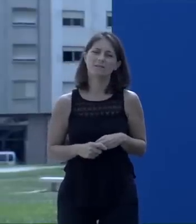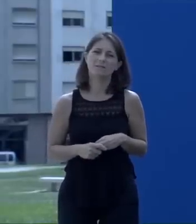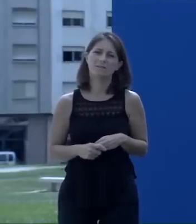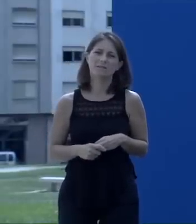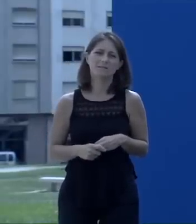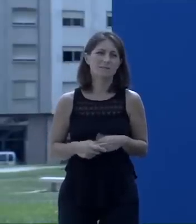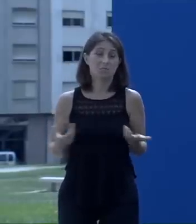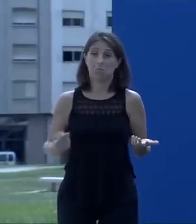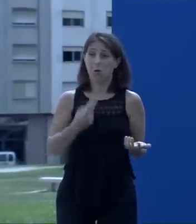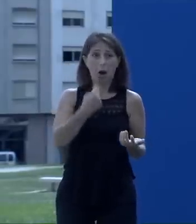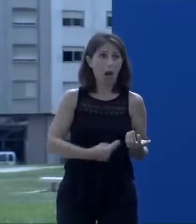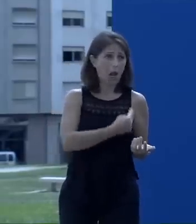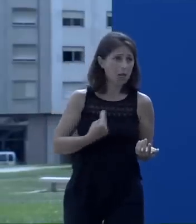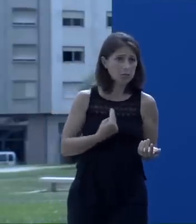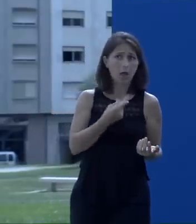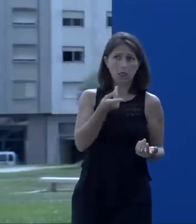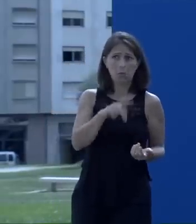E quen di Compostela di Coruña,